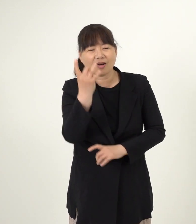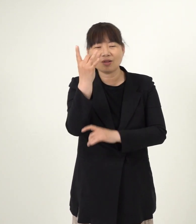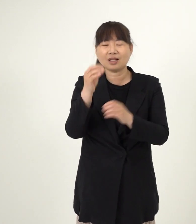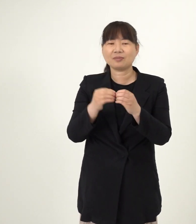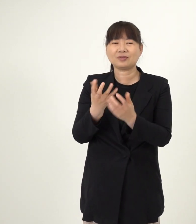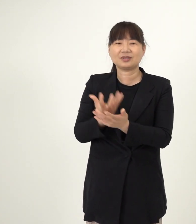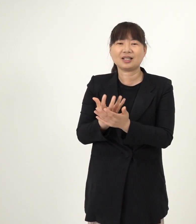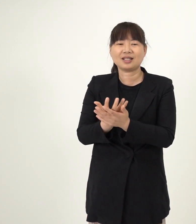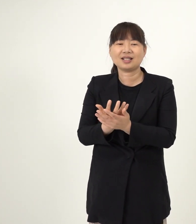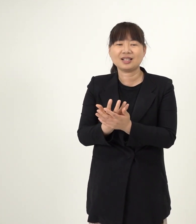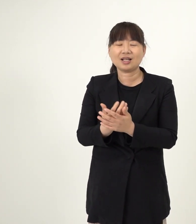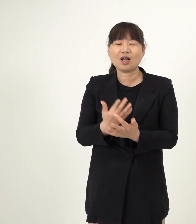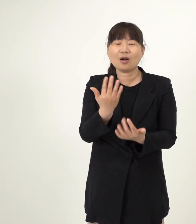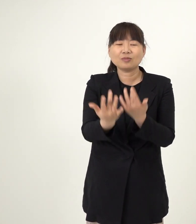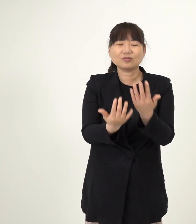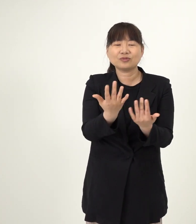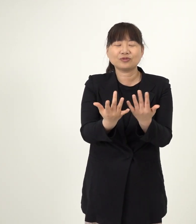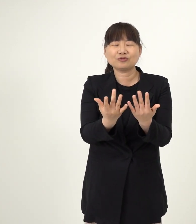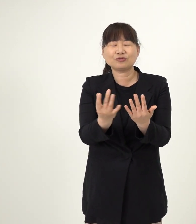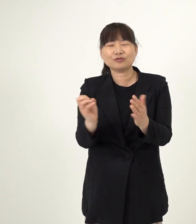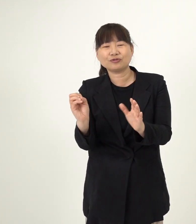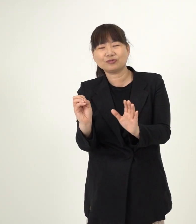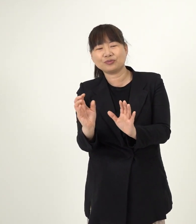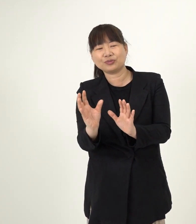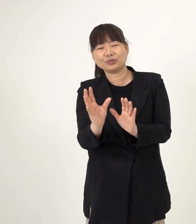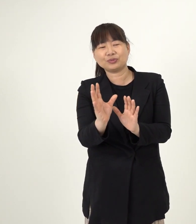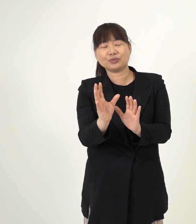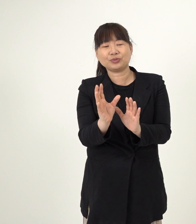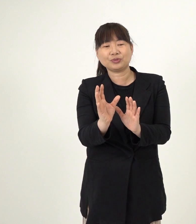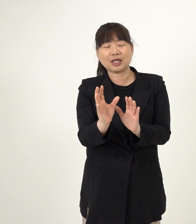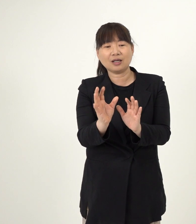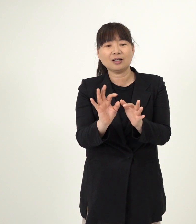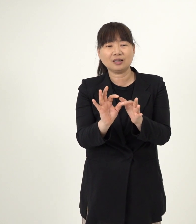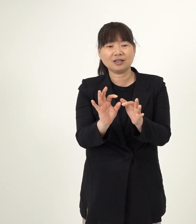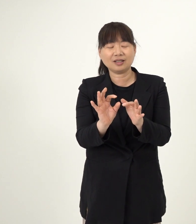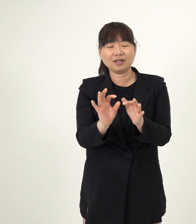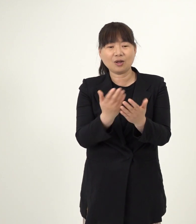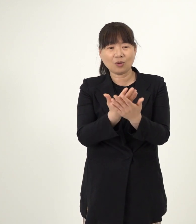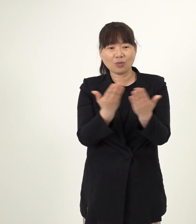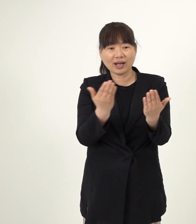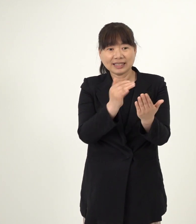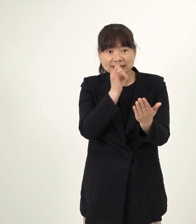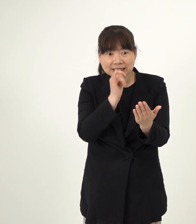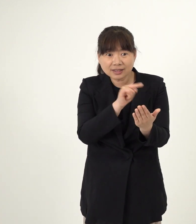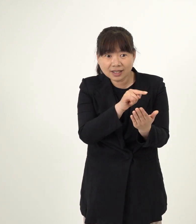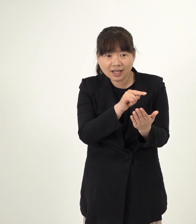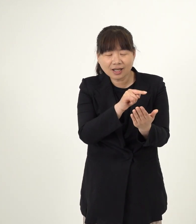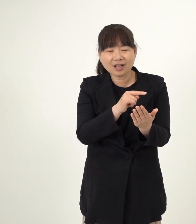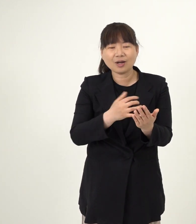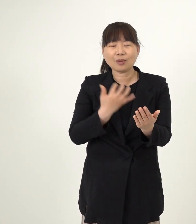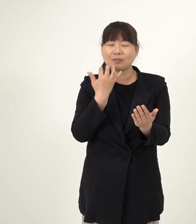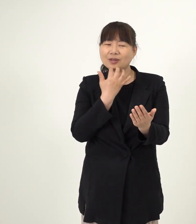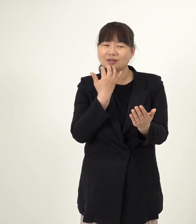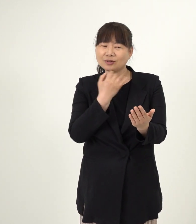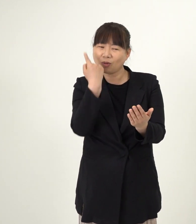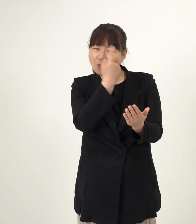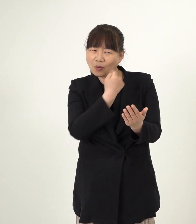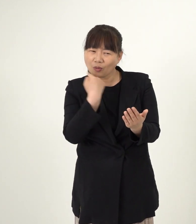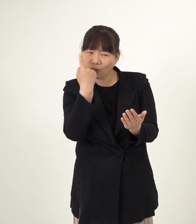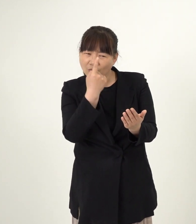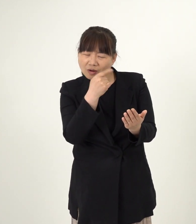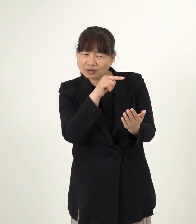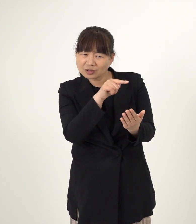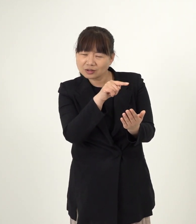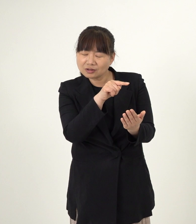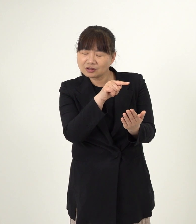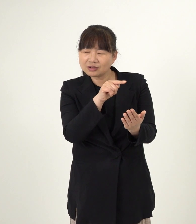그 빛에 의해서, 불의 빛에 의해서 베드로의 어디서 본 듯한 얼굴이 들통이